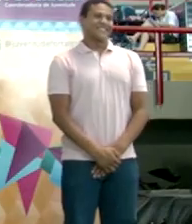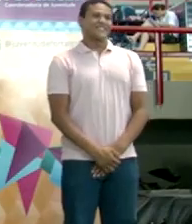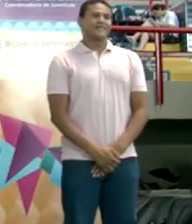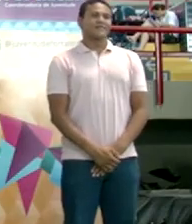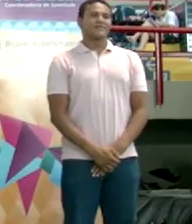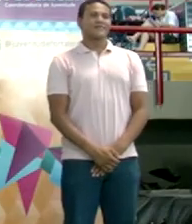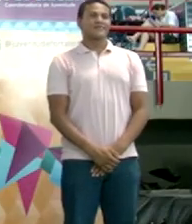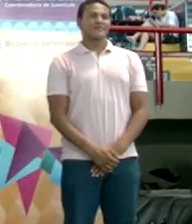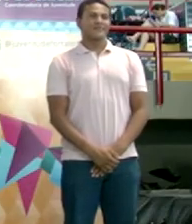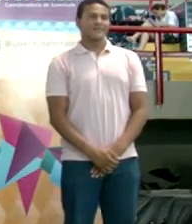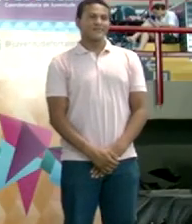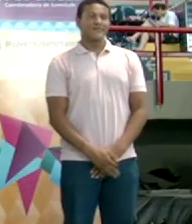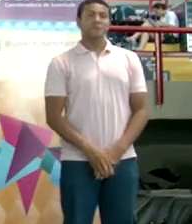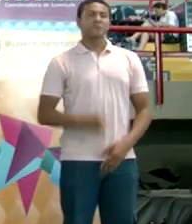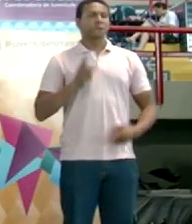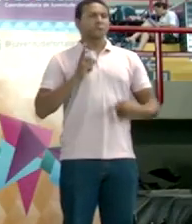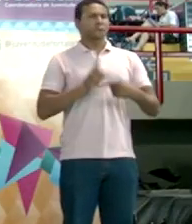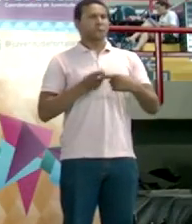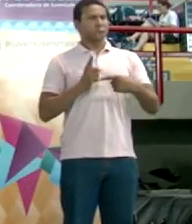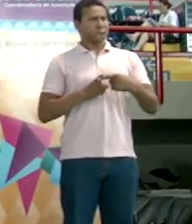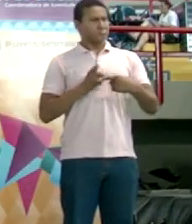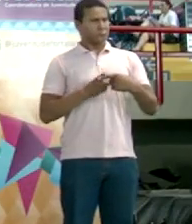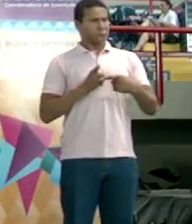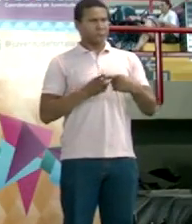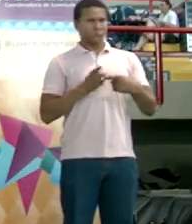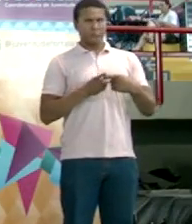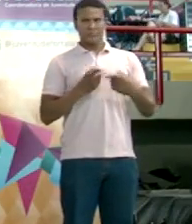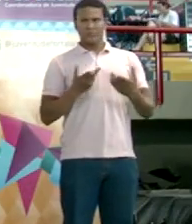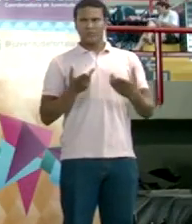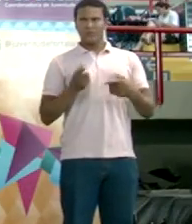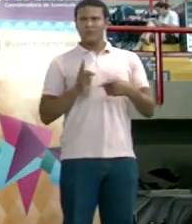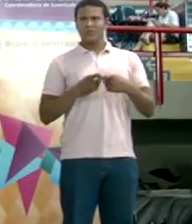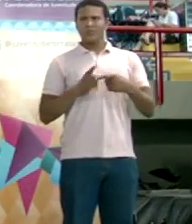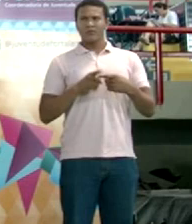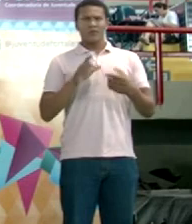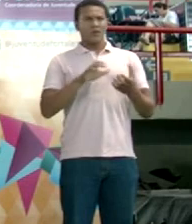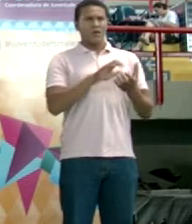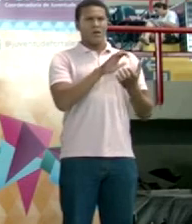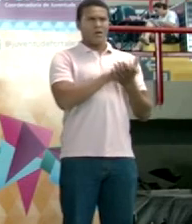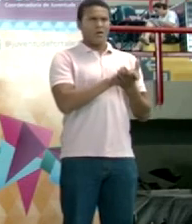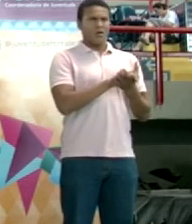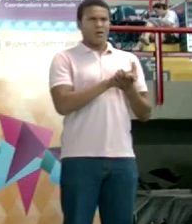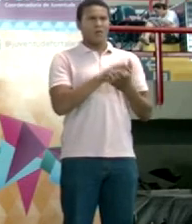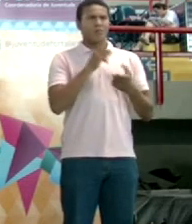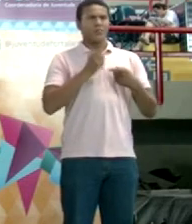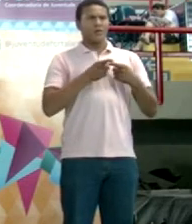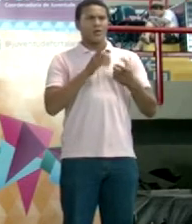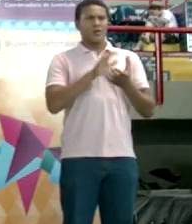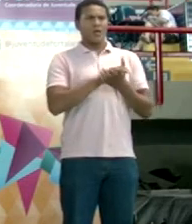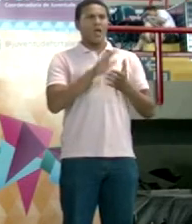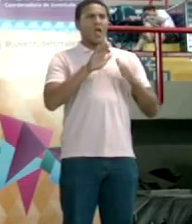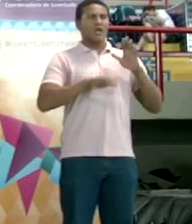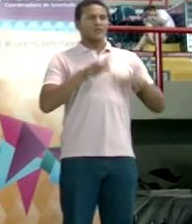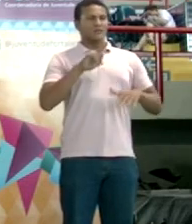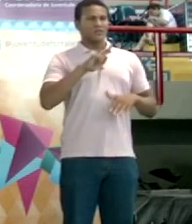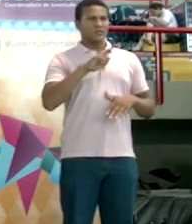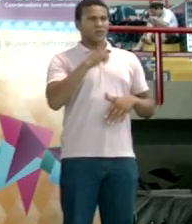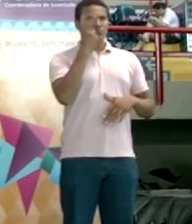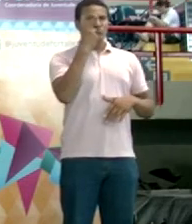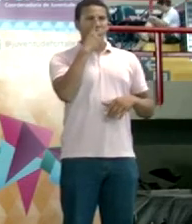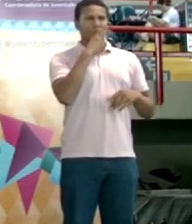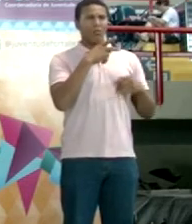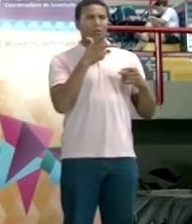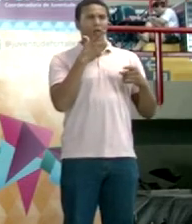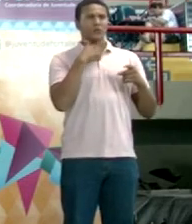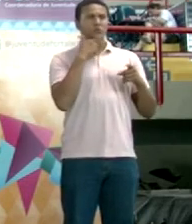Porque tem casos que um casal, um deles são estéreis. Não, gente, a esterilidade tem vários fatores. Tá? Pode ser